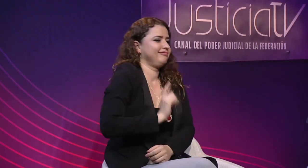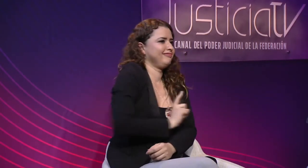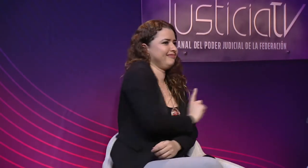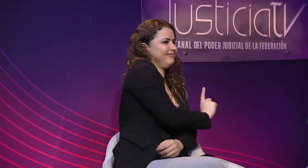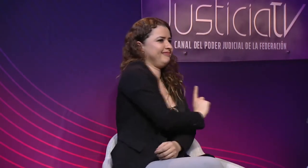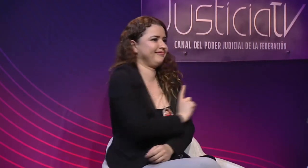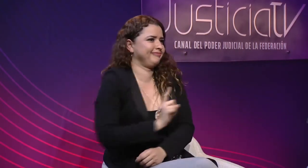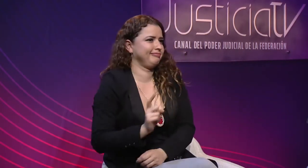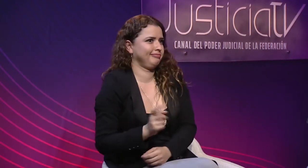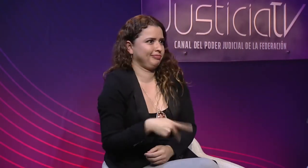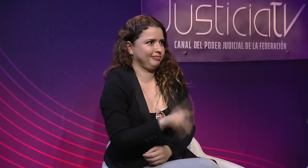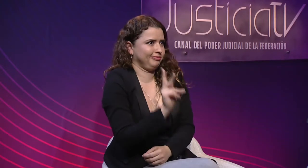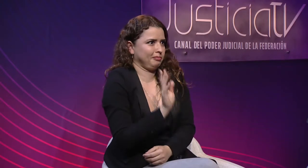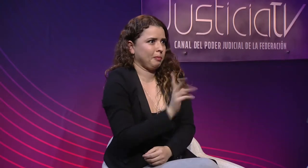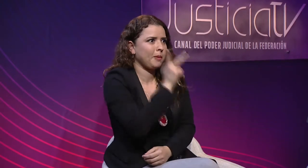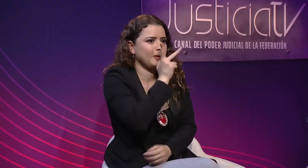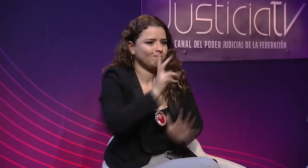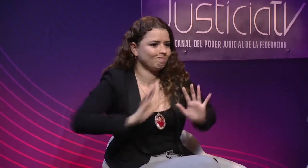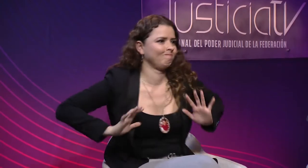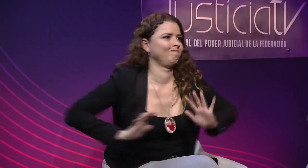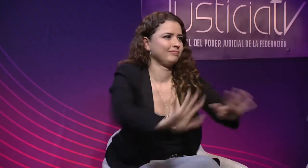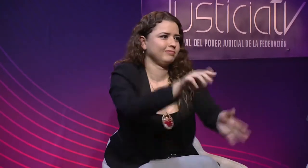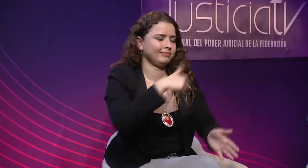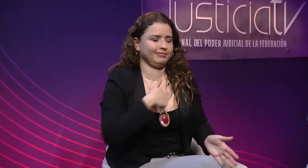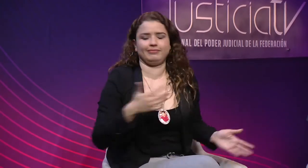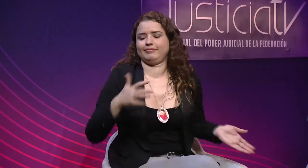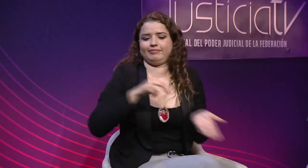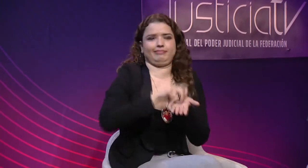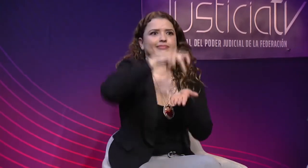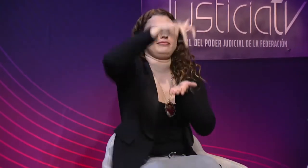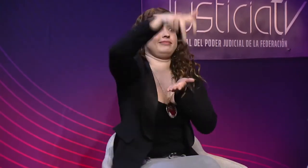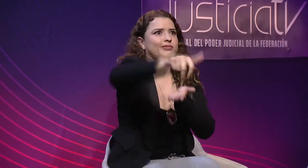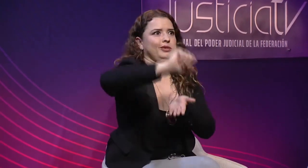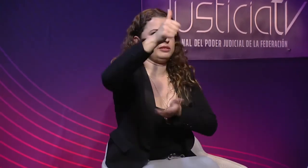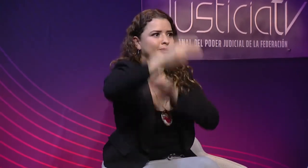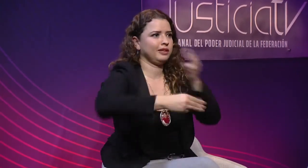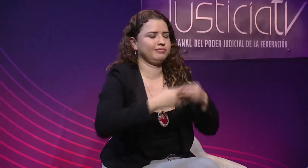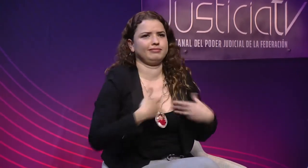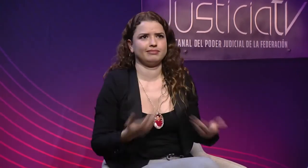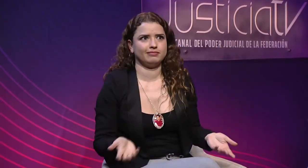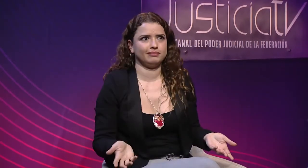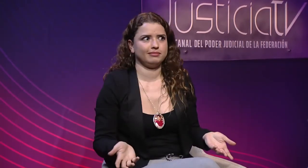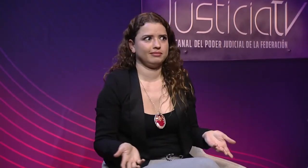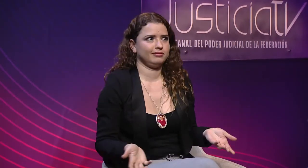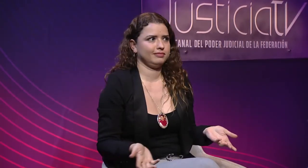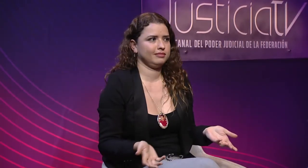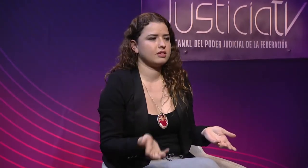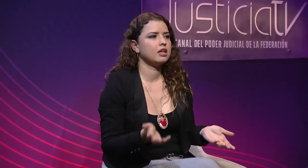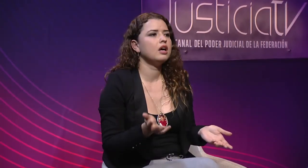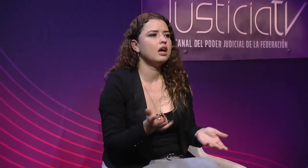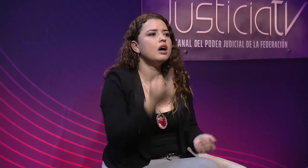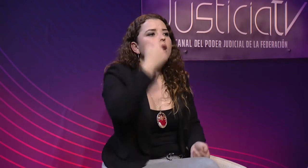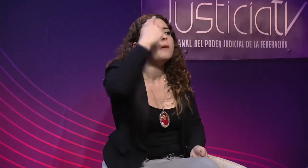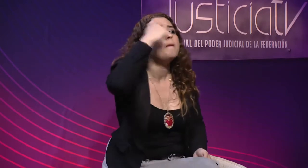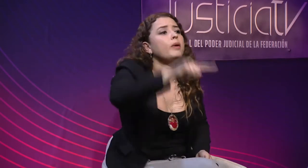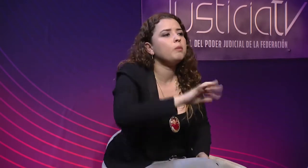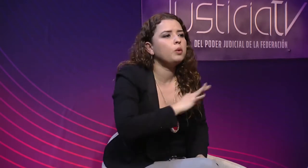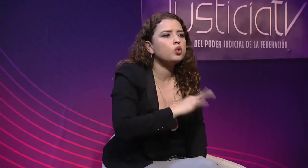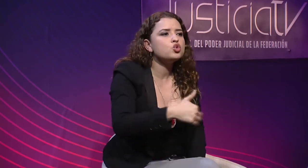así rehusaba juntarme con oyentes, ¿no? Mis papás eran los que, órale, tienes que estar ahí, como que me aventaron a esta realidad también,